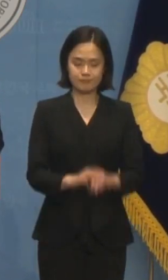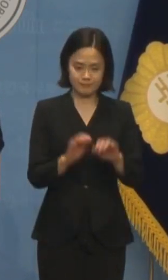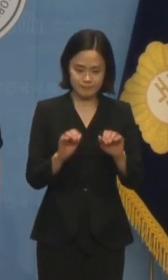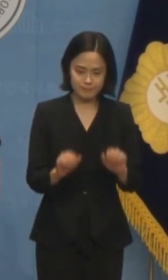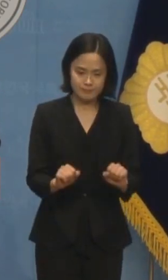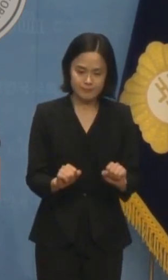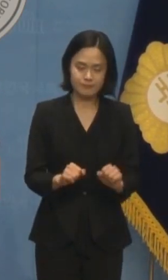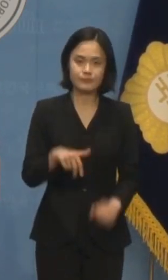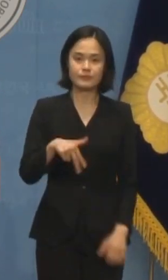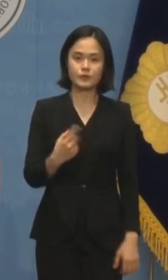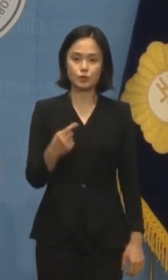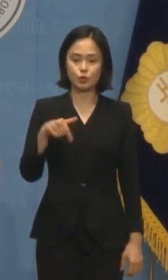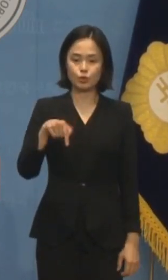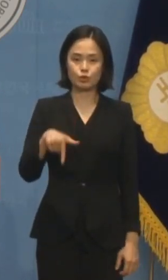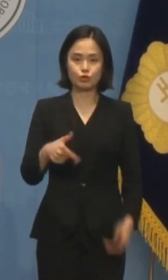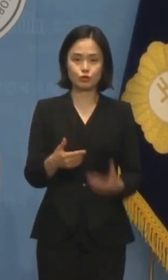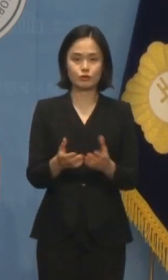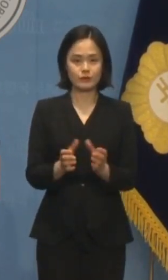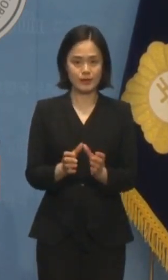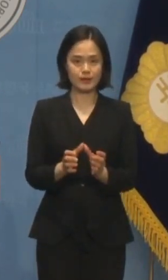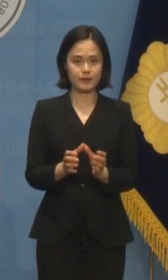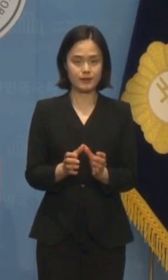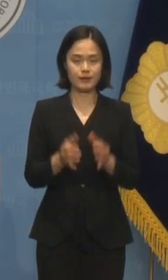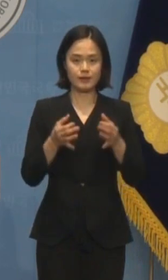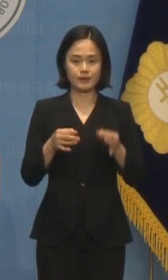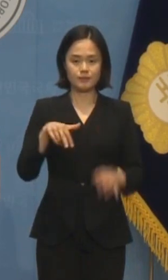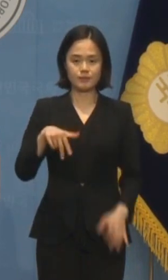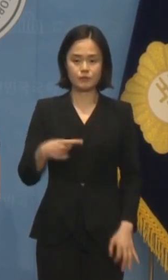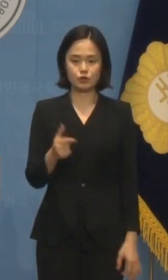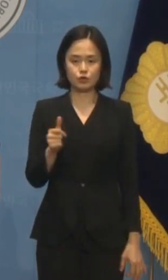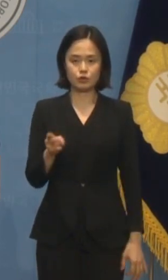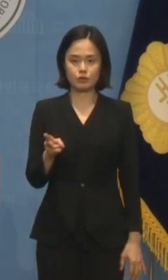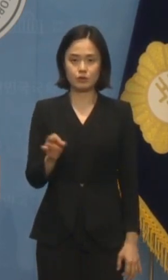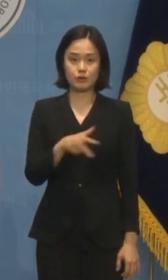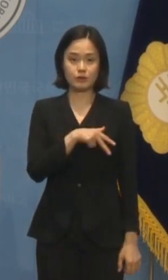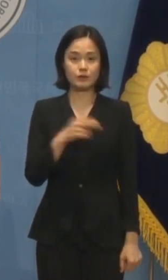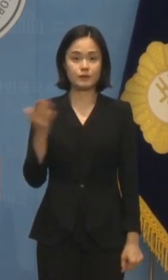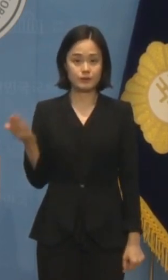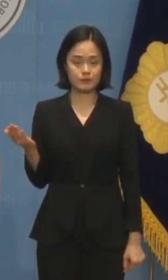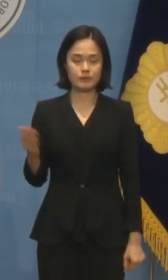안녕하십니까. 조국혁신당 김준영 국회의원입니다.